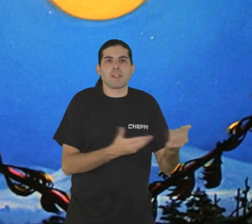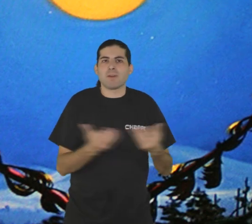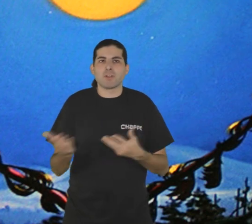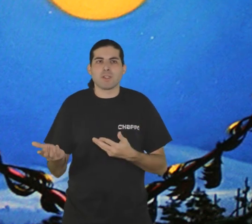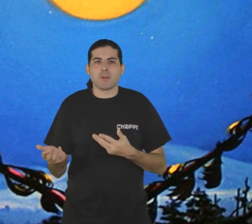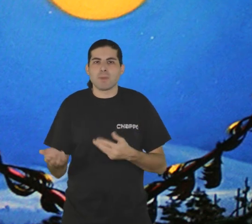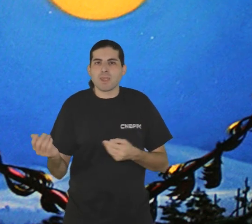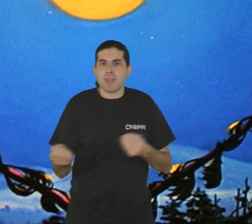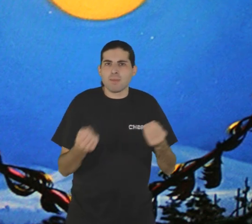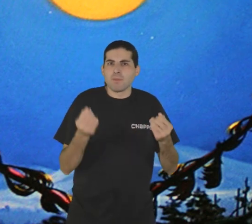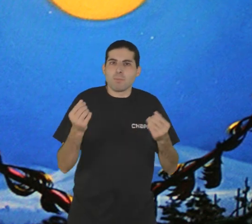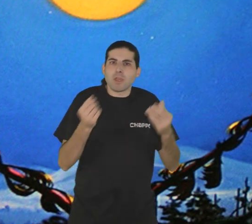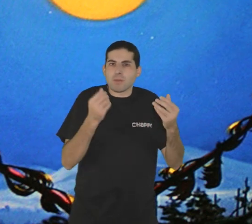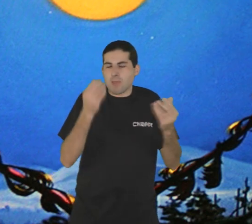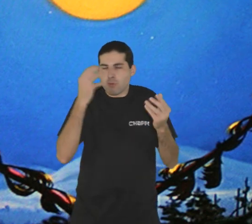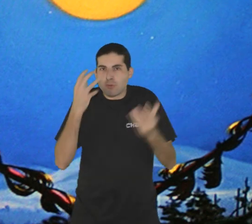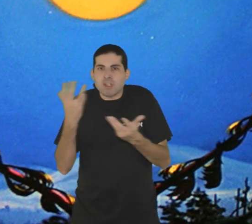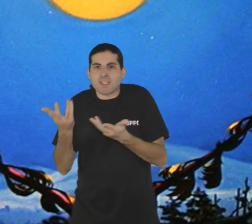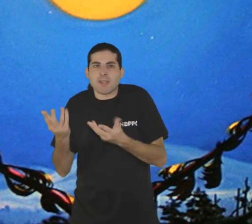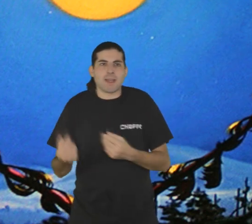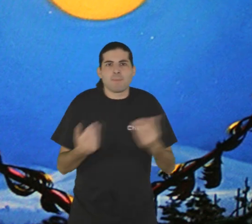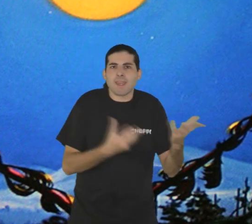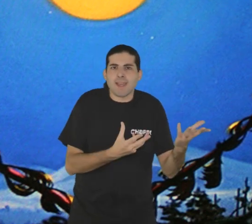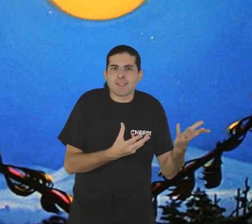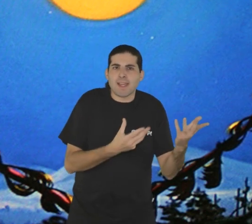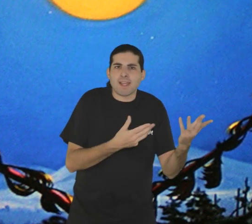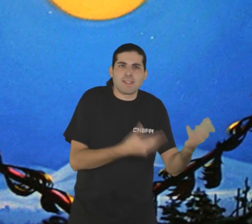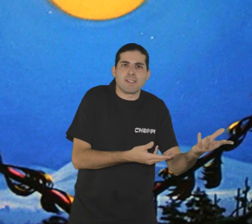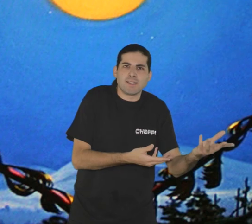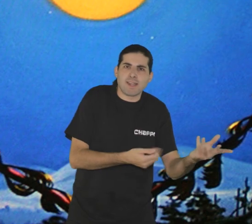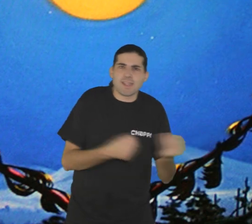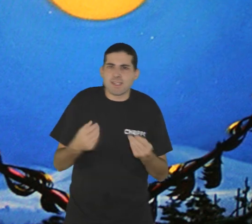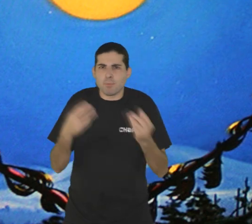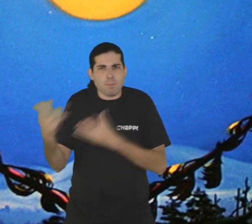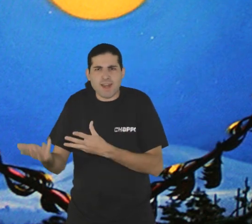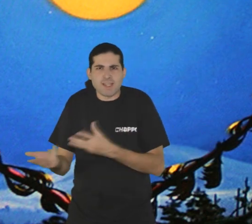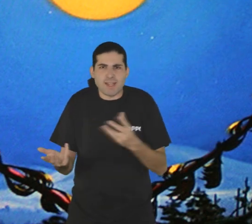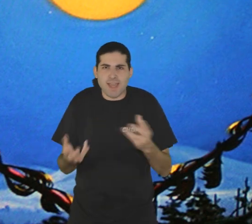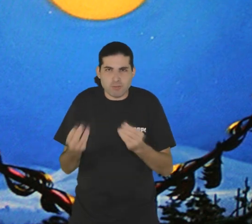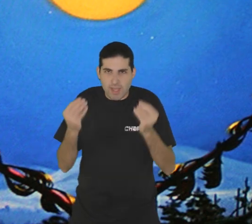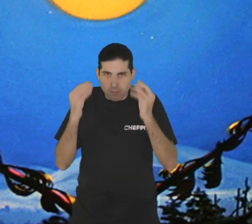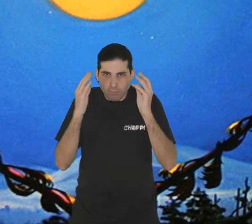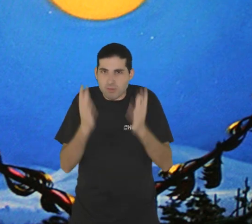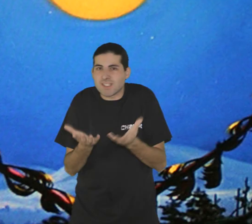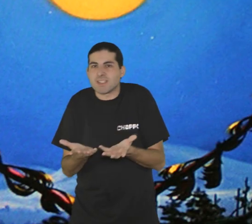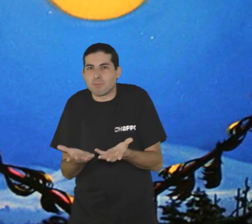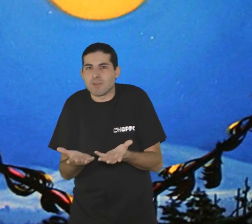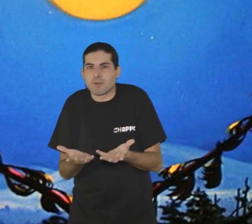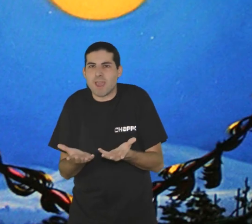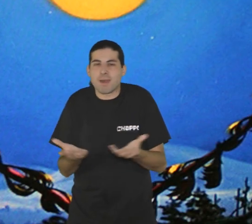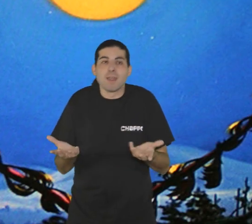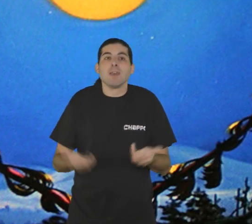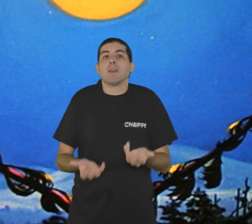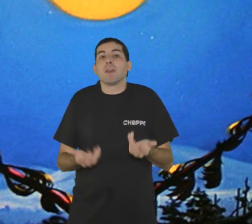a volte in rima, a volte no? Perché poi a quel punto lì ti chiedi anche perché canta in inglese e poi parla in italiano? Cioè a quel punto lì sì che